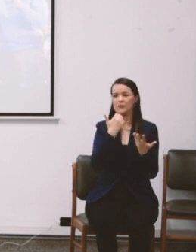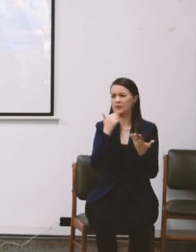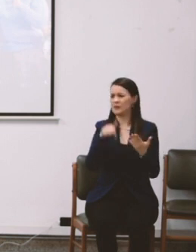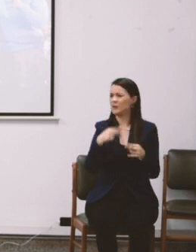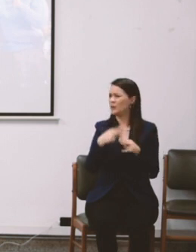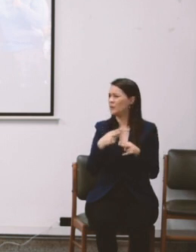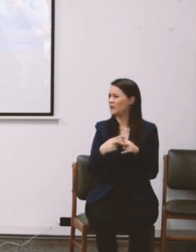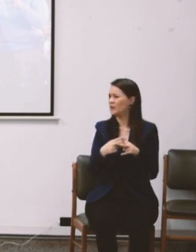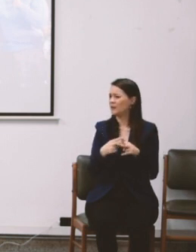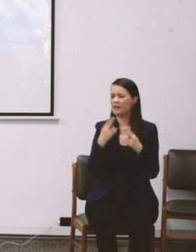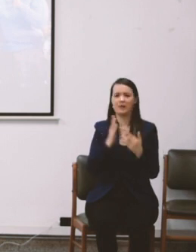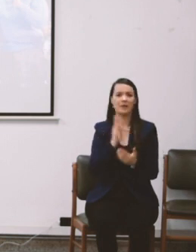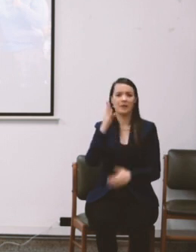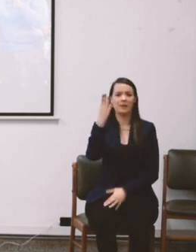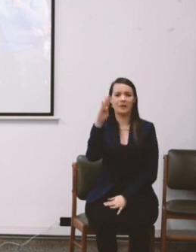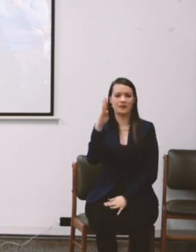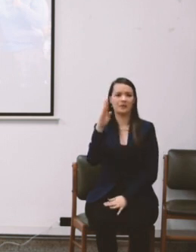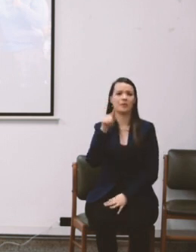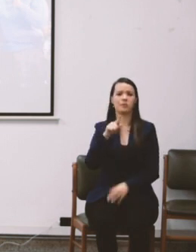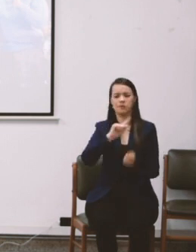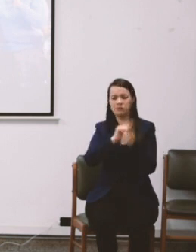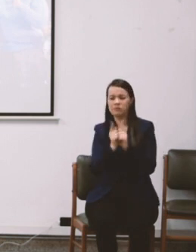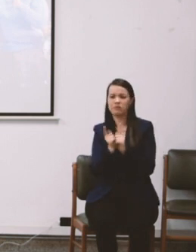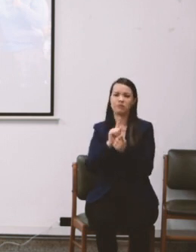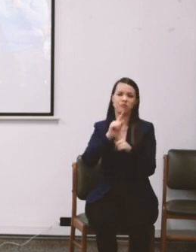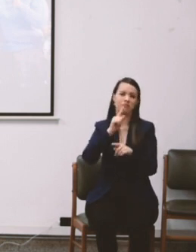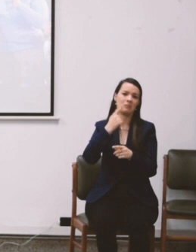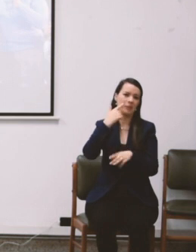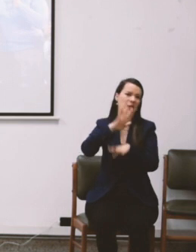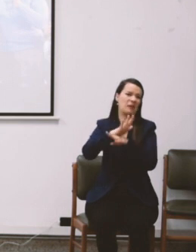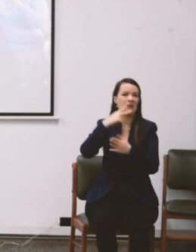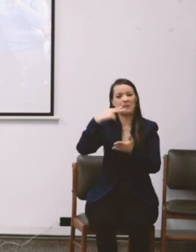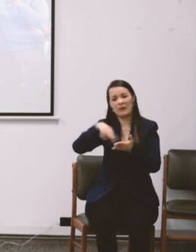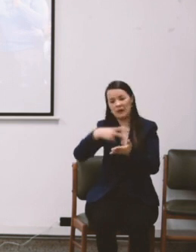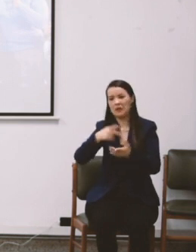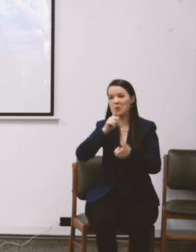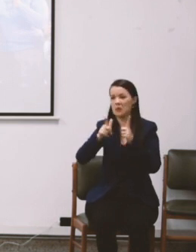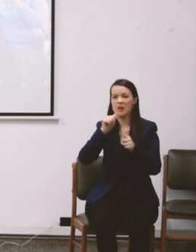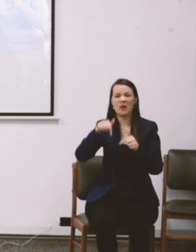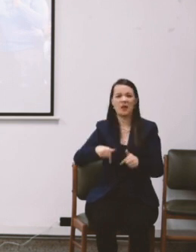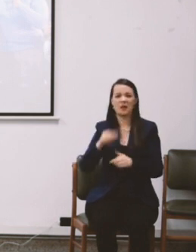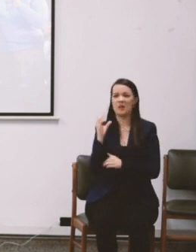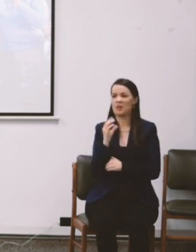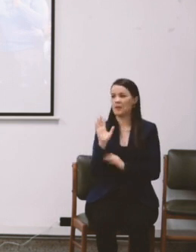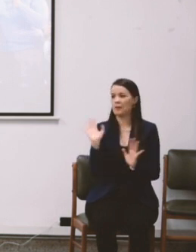les llaman, como vas a la secundaria y se hacen tardeadas en donde uno va a bailar, a tomar refresco. Sí,